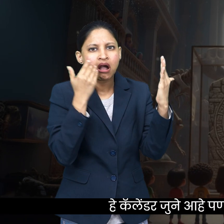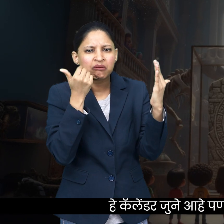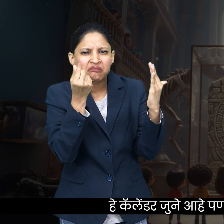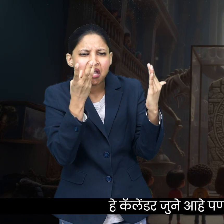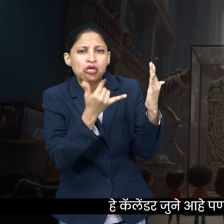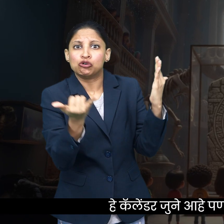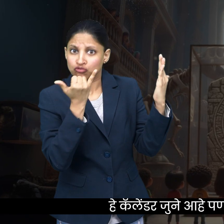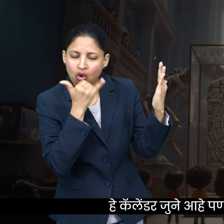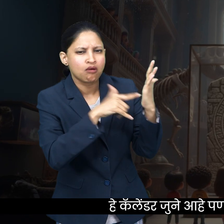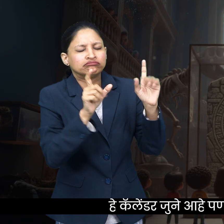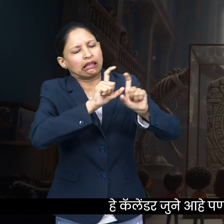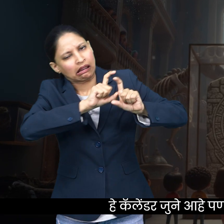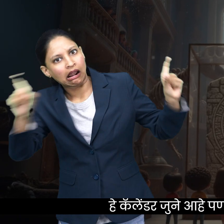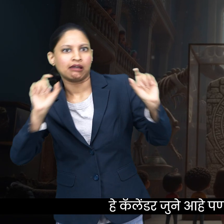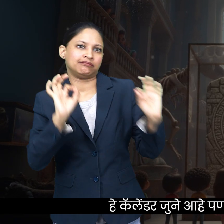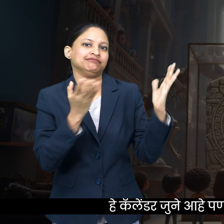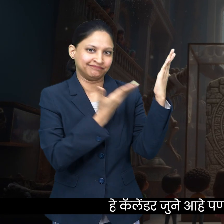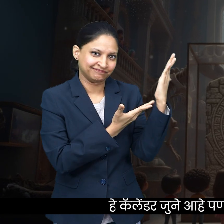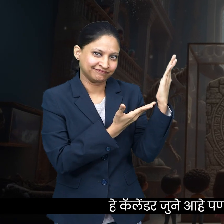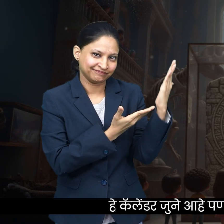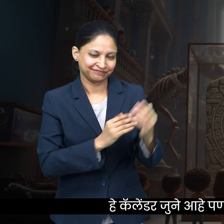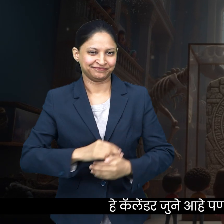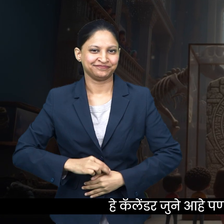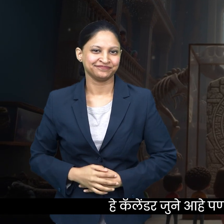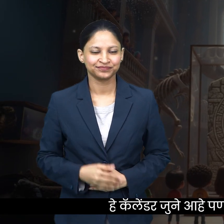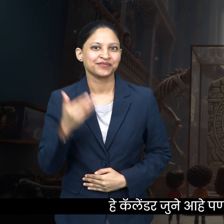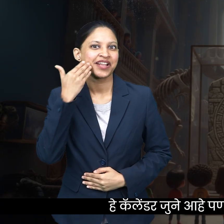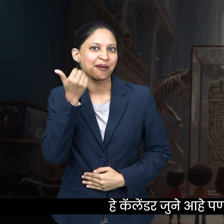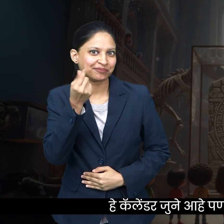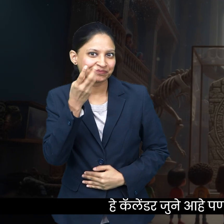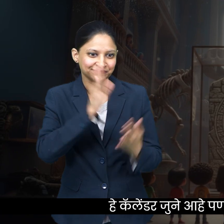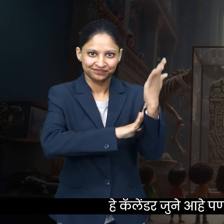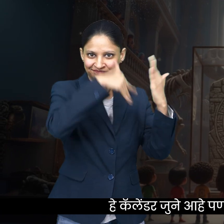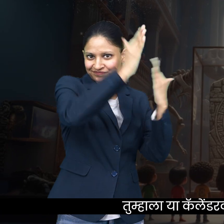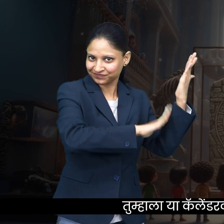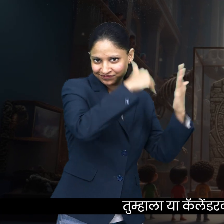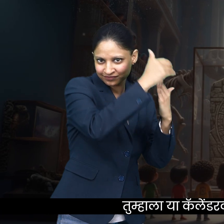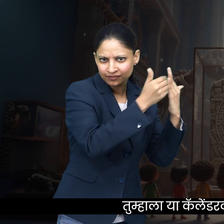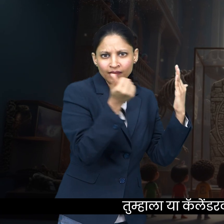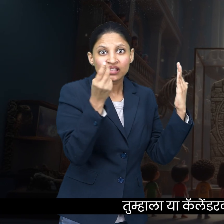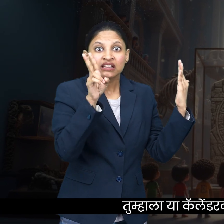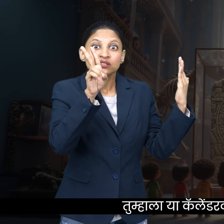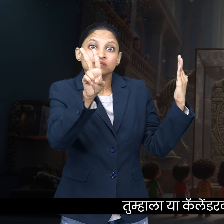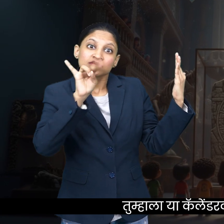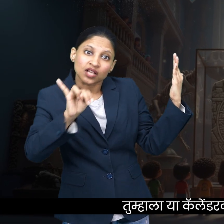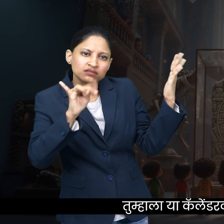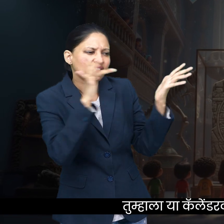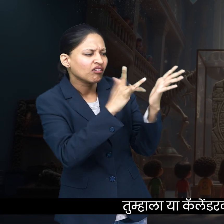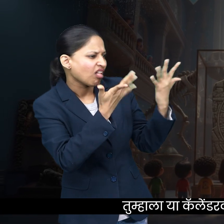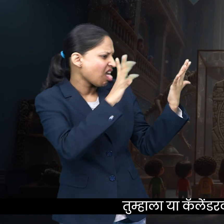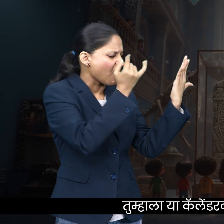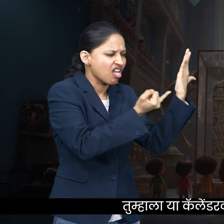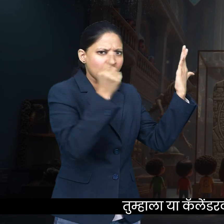हे कॅलेंडर जुने आहे, पण तरीही संख्या स्पष्टपणे दाखवते. तुम्हाला या